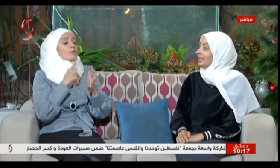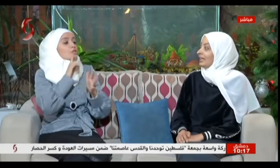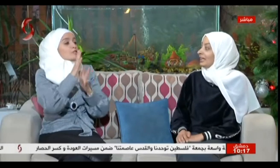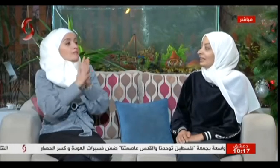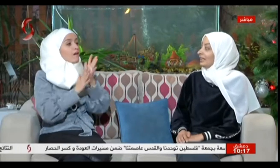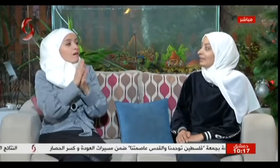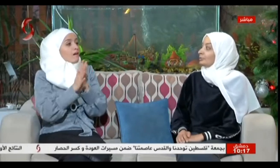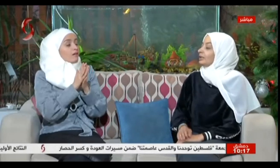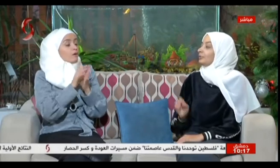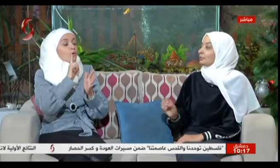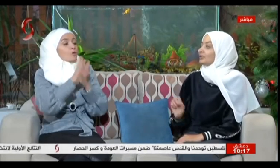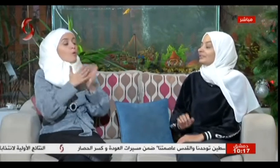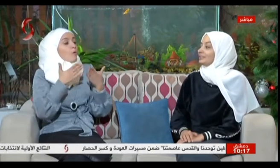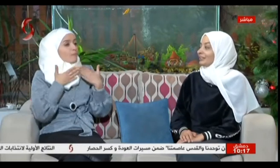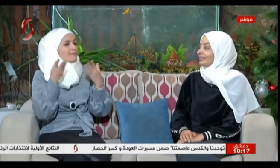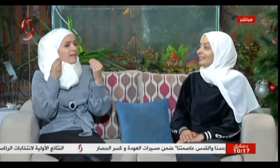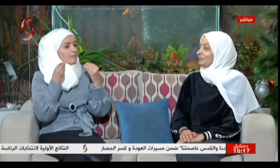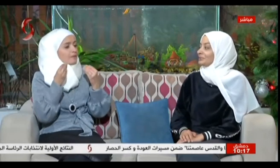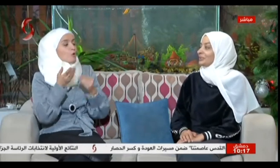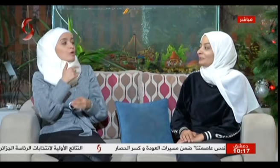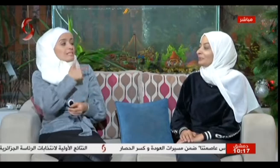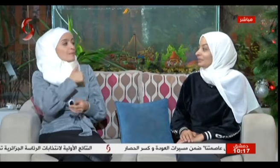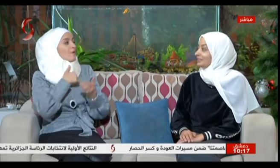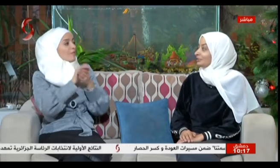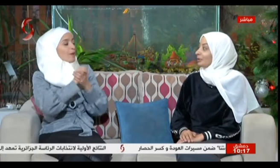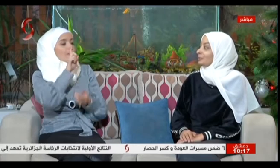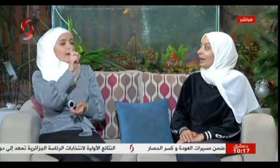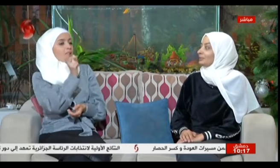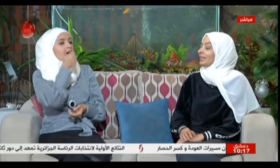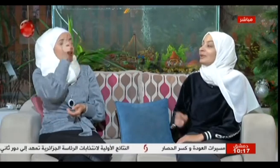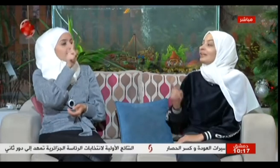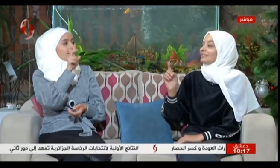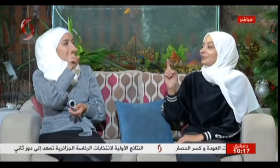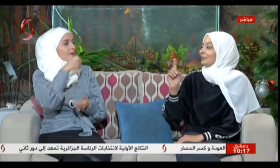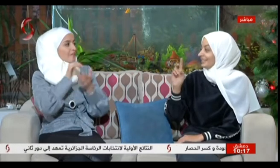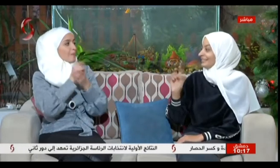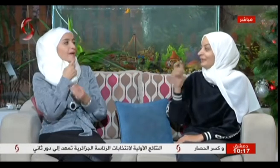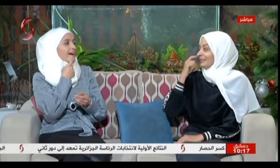يكتبوا لي ويحبوا لغه الاشاره، اهم شيء يحبوا لغه الاشاره ويحاولوا